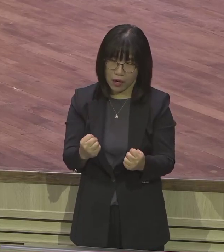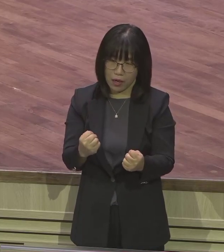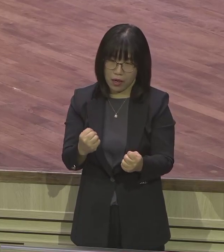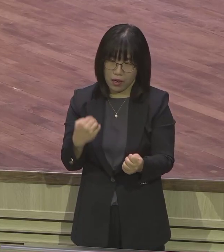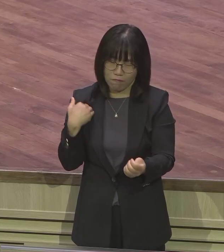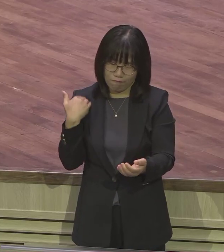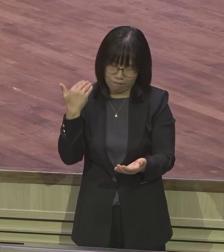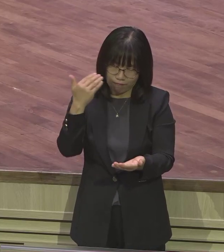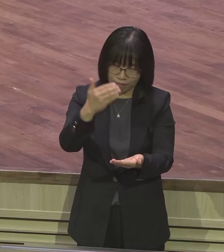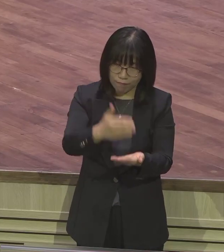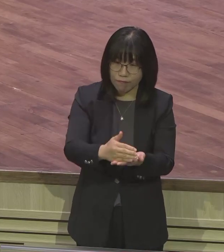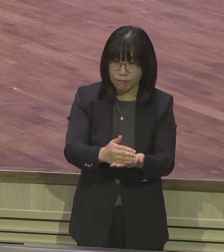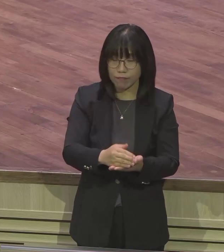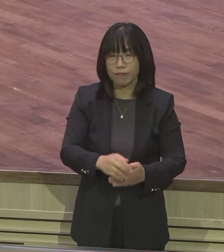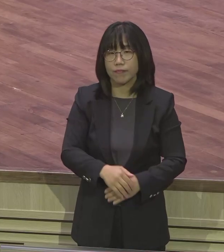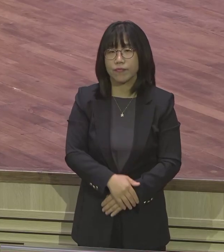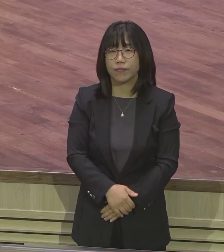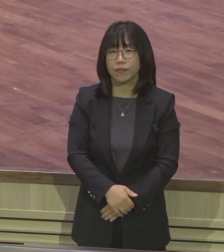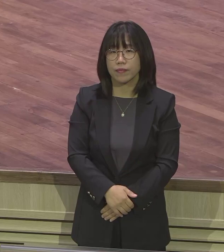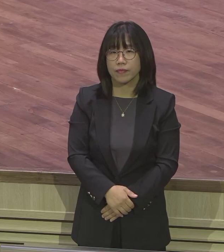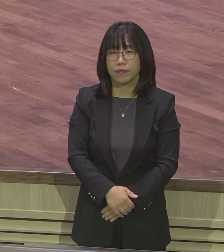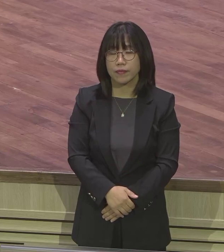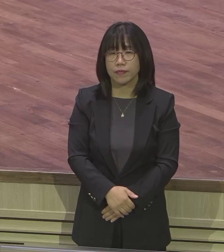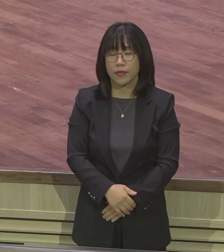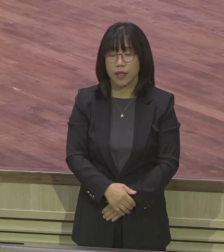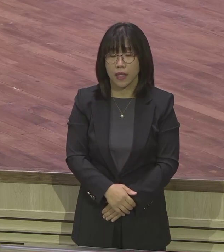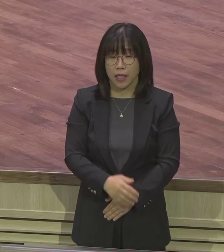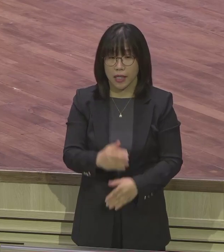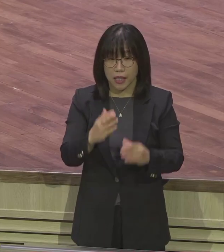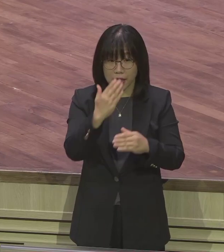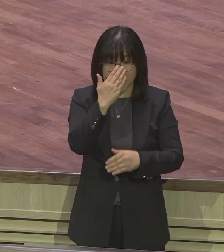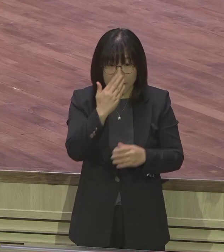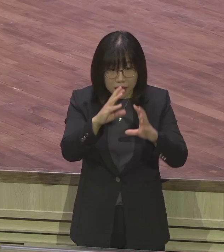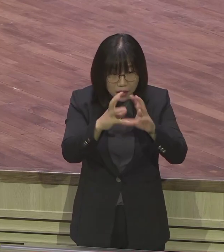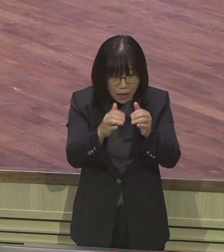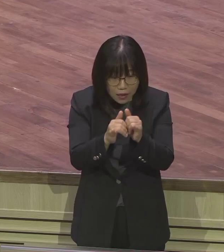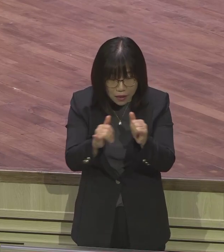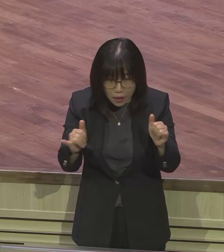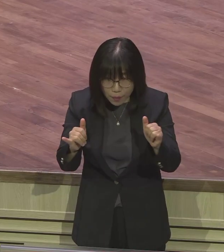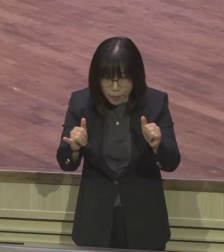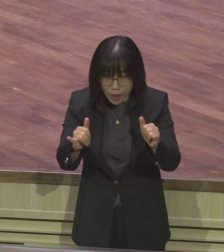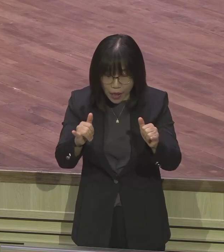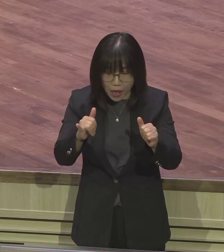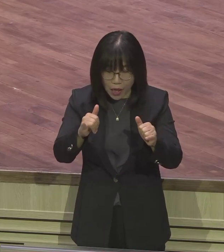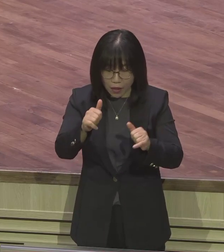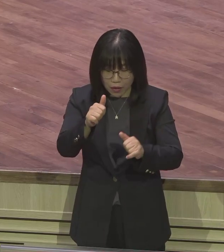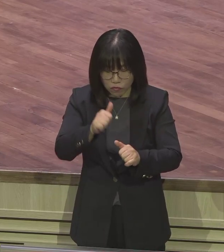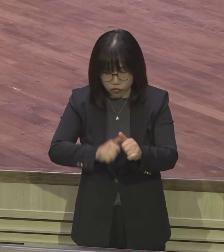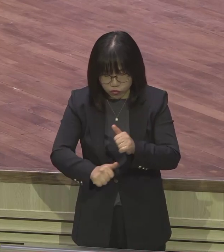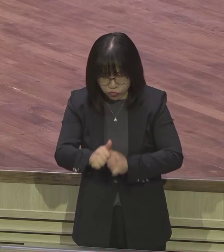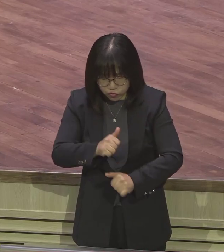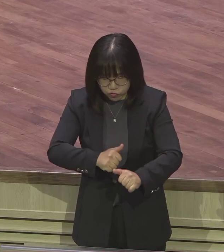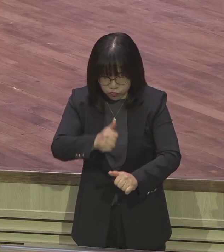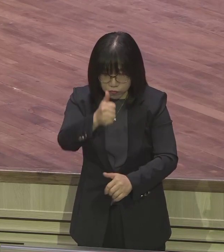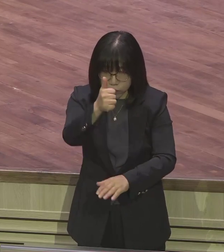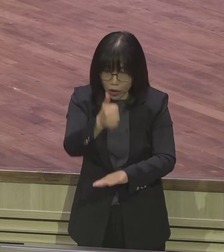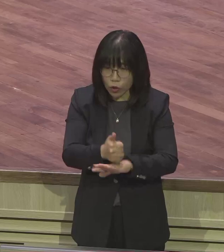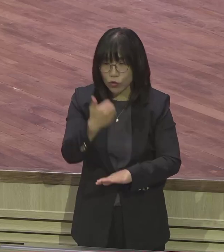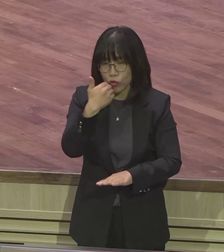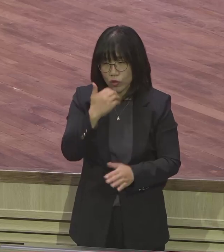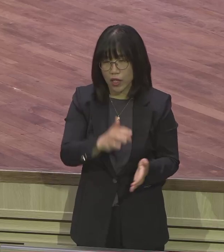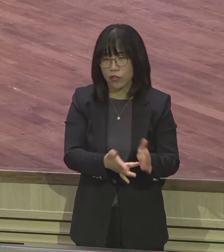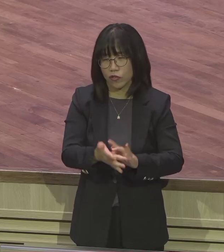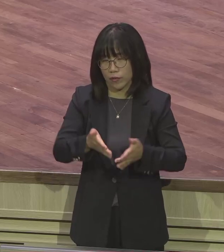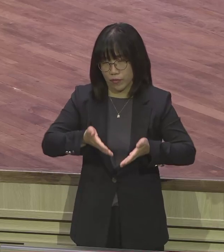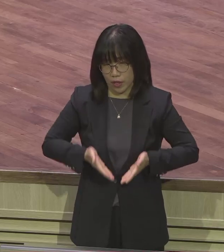알고 있잖아요. 이 이스라엘 백성을 통해서 인류 살릴 메시아 그리스도가 나온 걸 이 여정 속에 쫙 있단 말이에요.